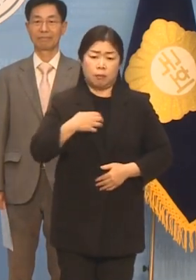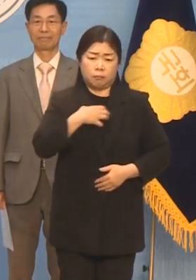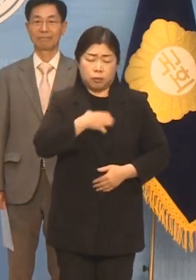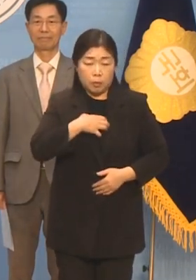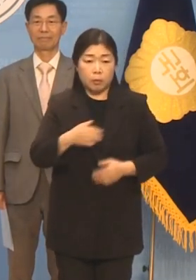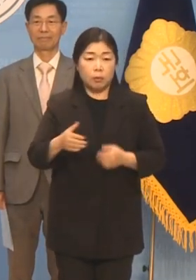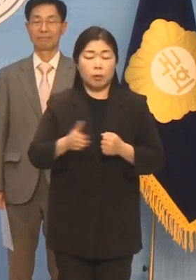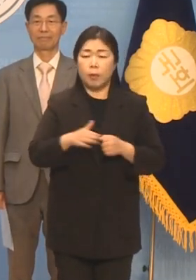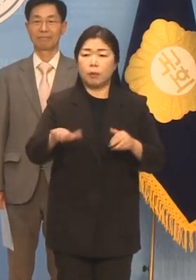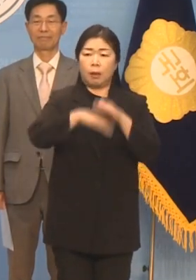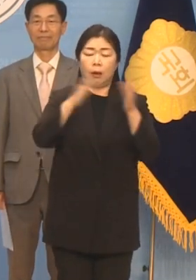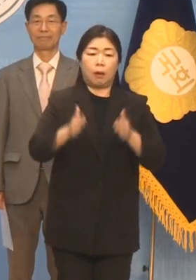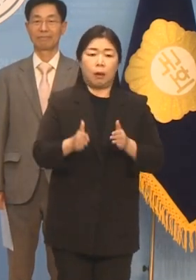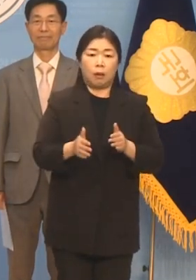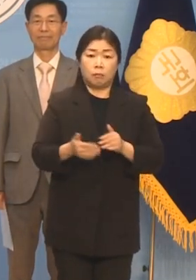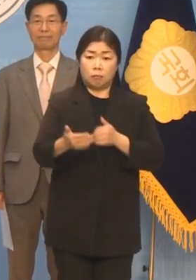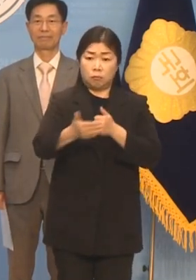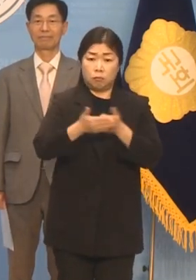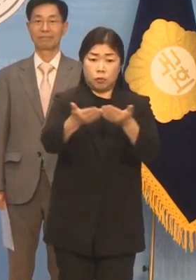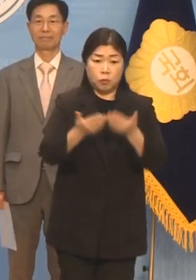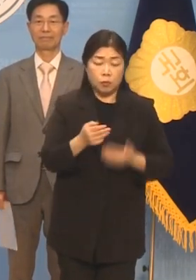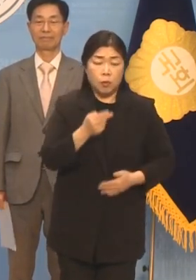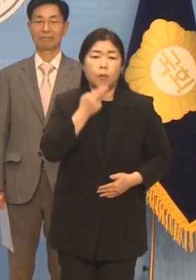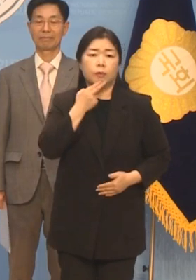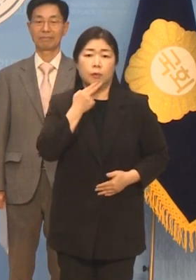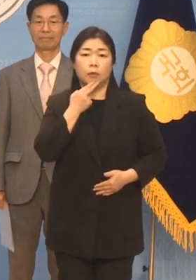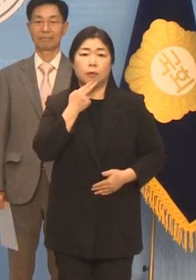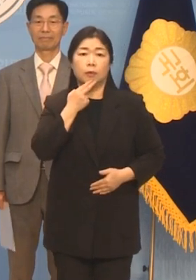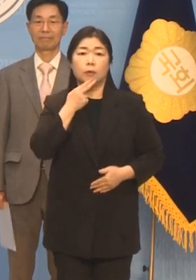모두가 선뜻 나서주지 못했습니다.